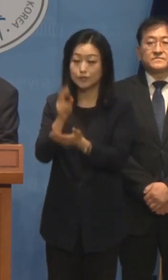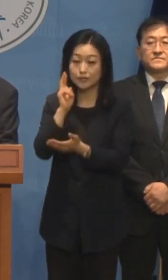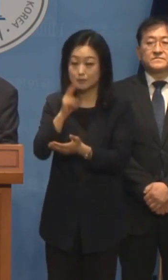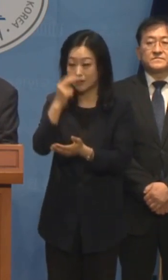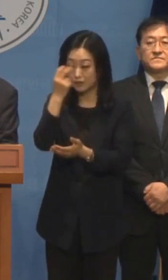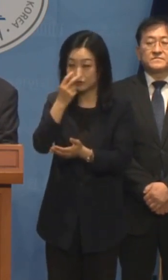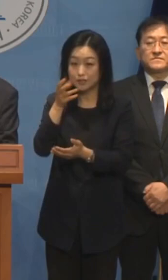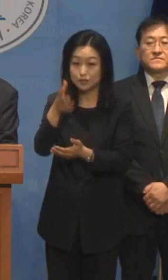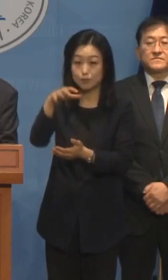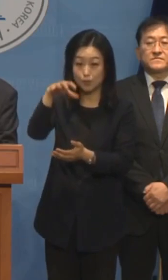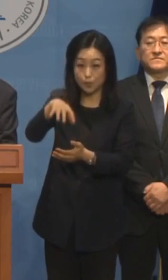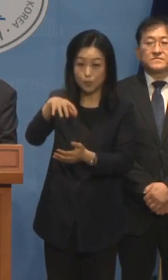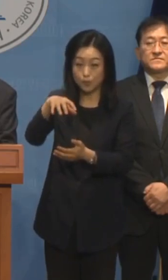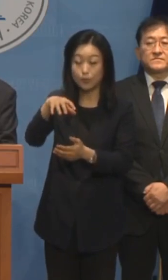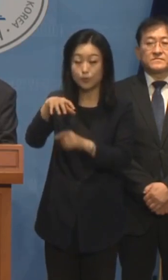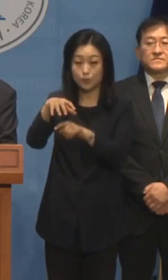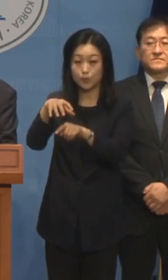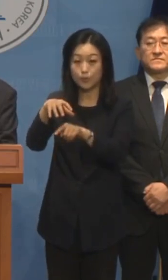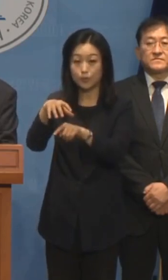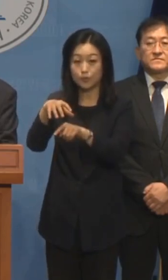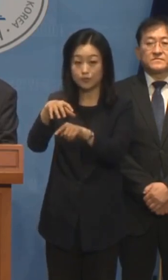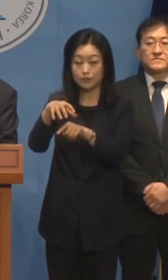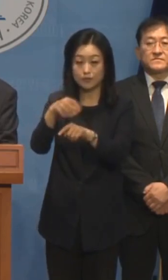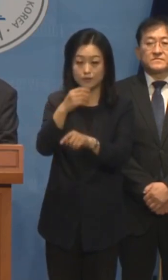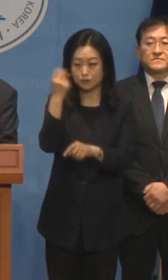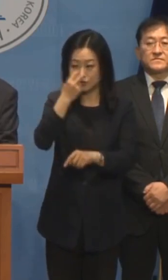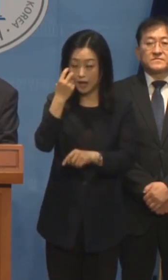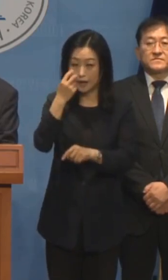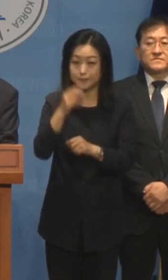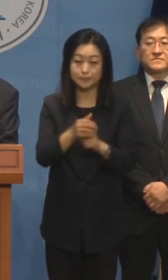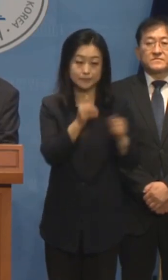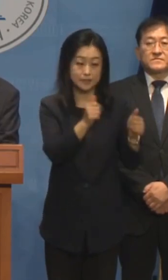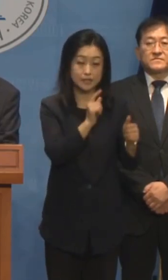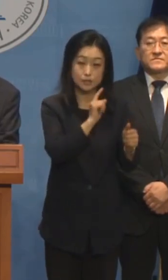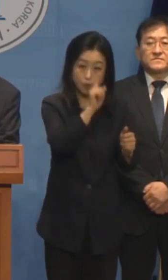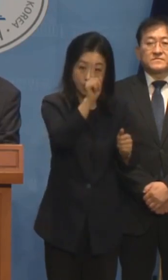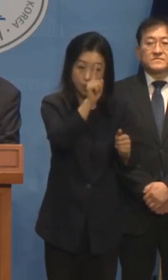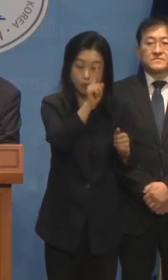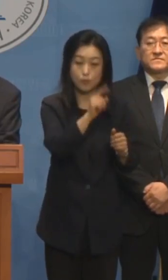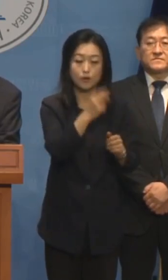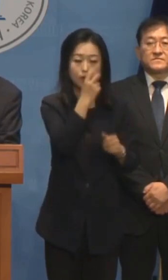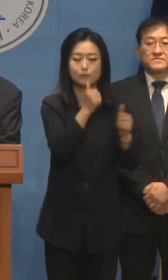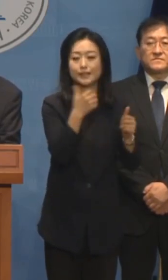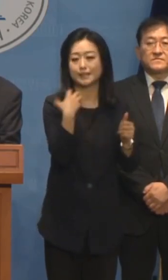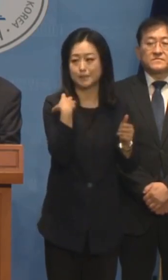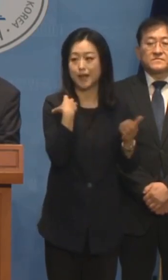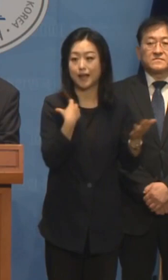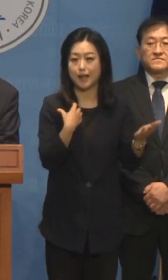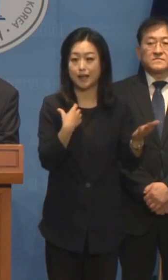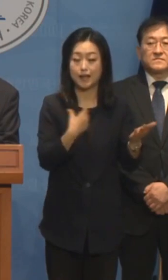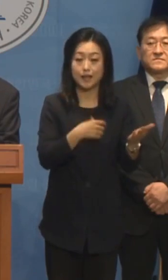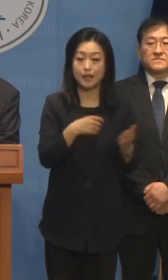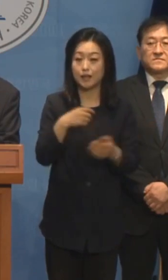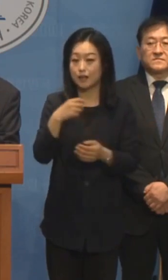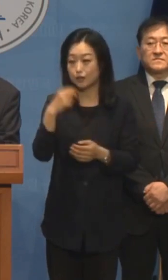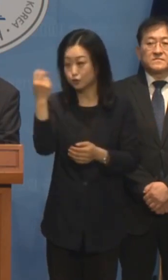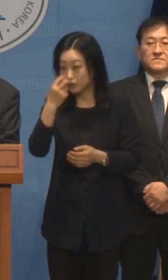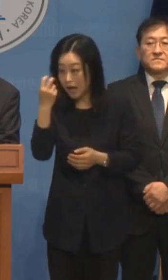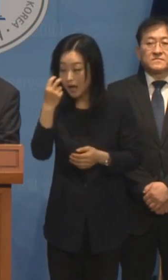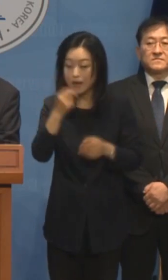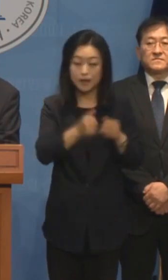중대범죄수사청이, 기소와 공소유지는 검찰이 담당하도록 함으로써 수사와